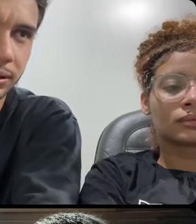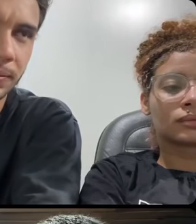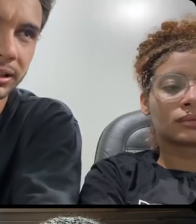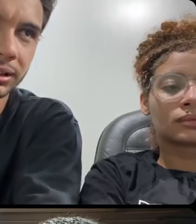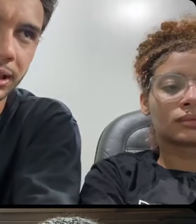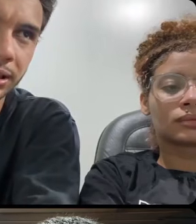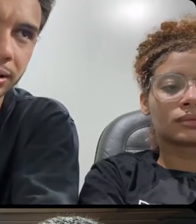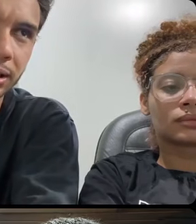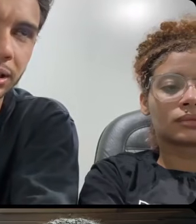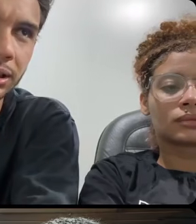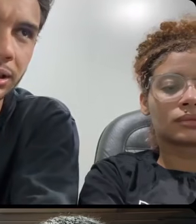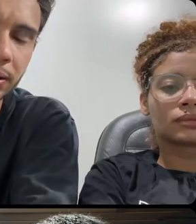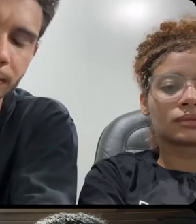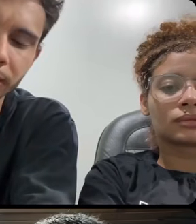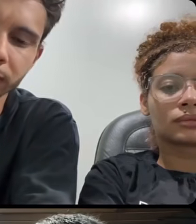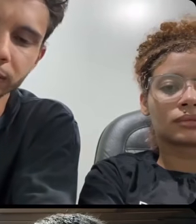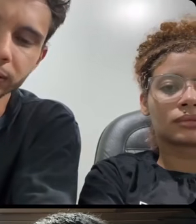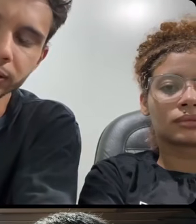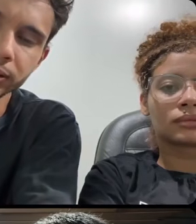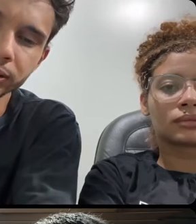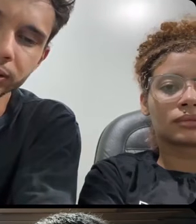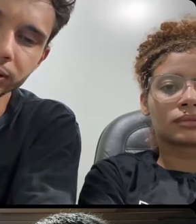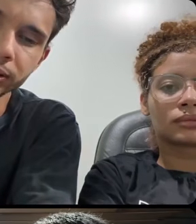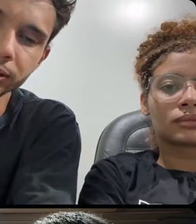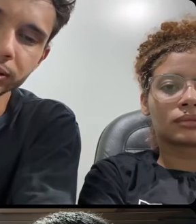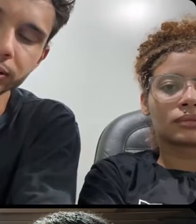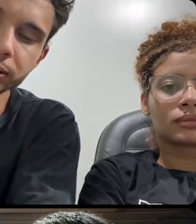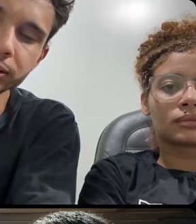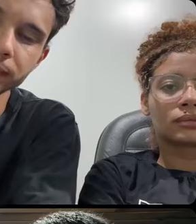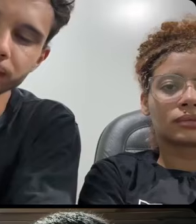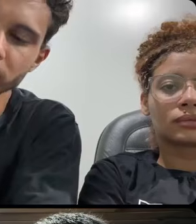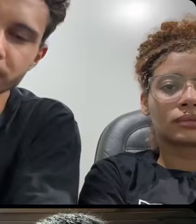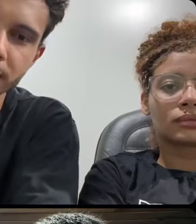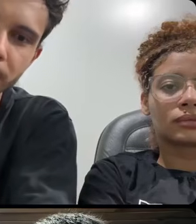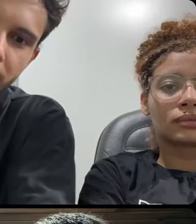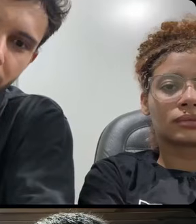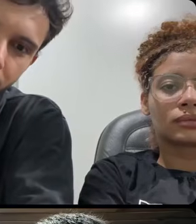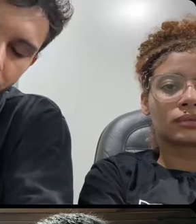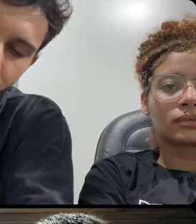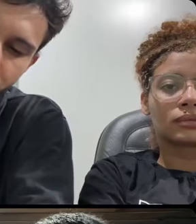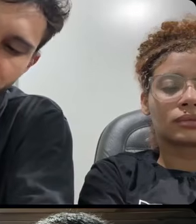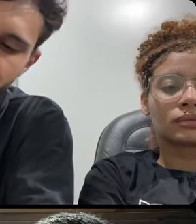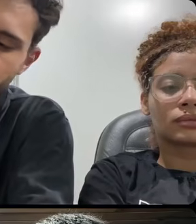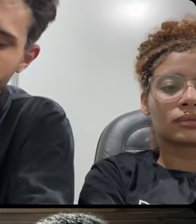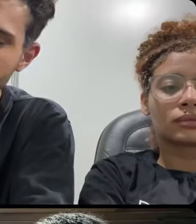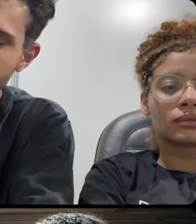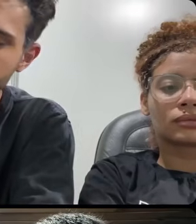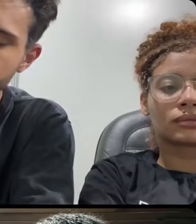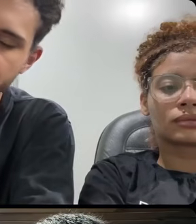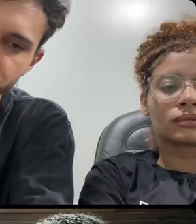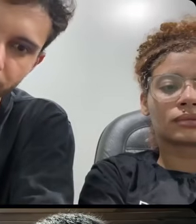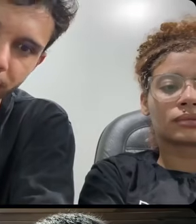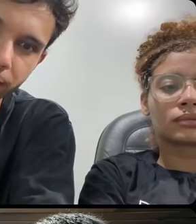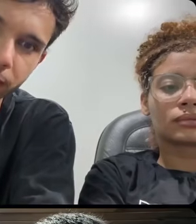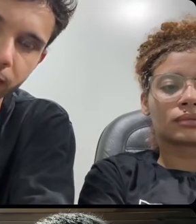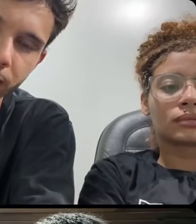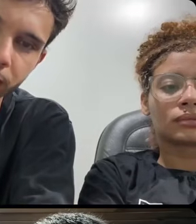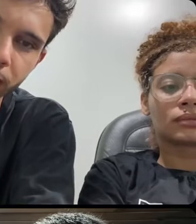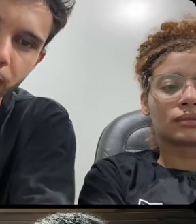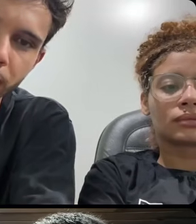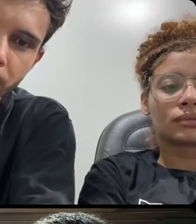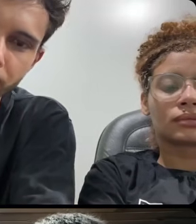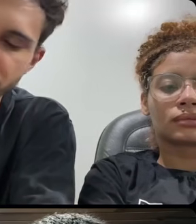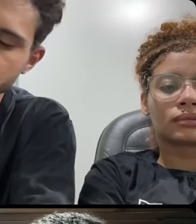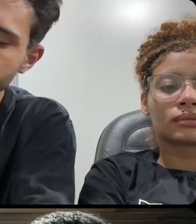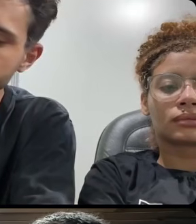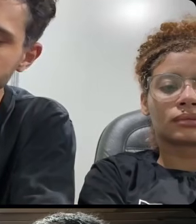menos 5 meses de idade, era bem novinho, e meus pais se separaram. Aí meu pai ficou em Porto Alegre e minha mãe foi